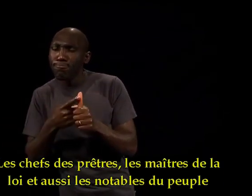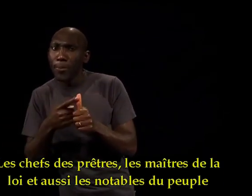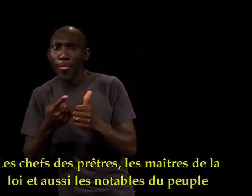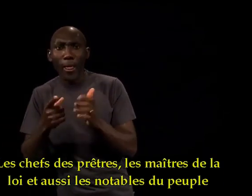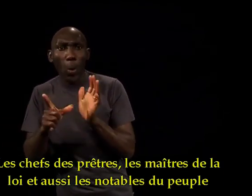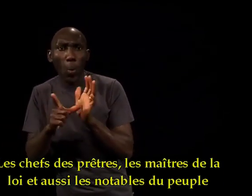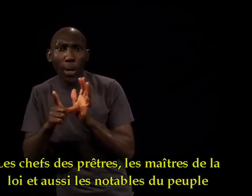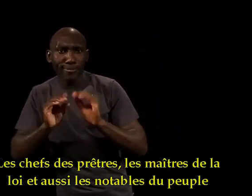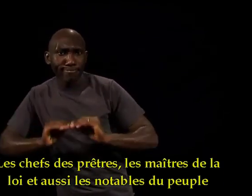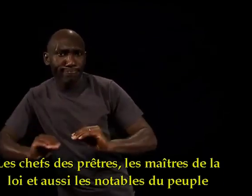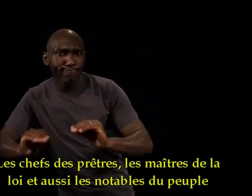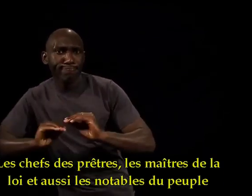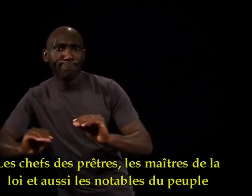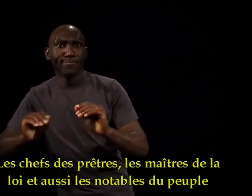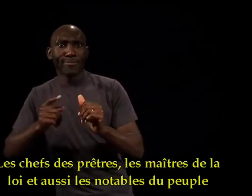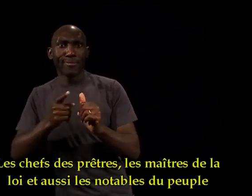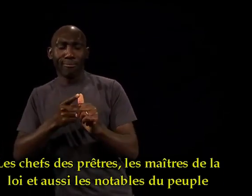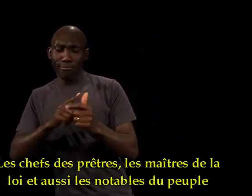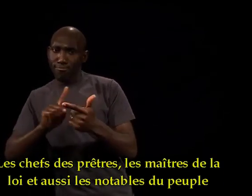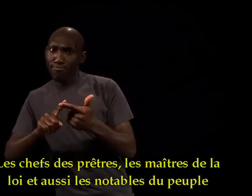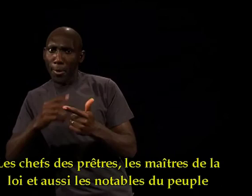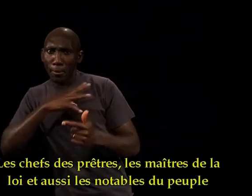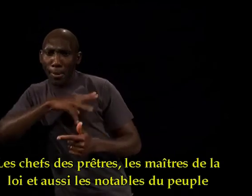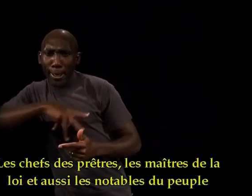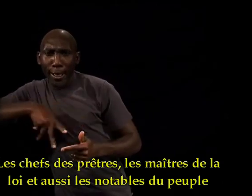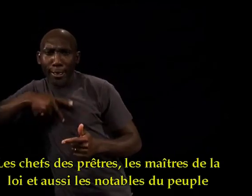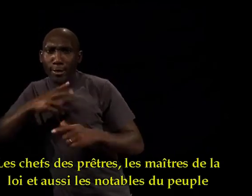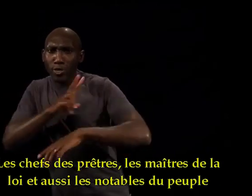Les chefs des prêtres, les maîtres de la loi,